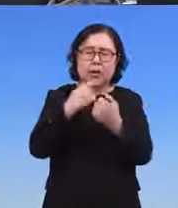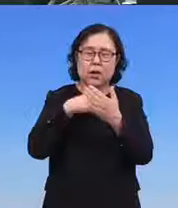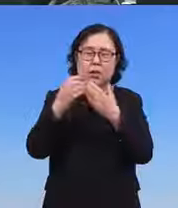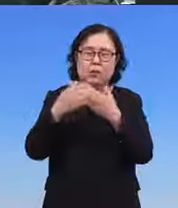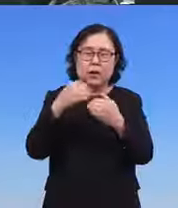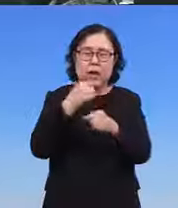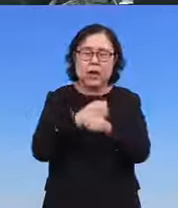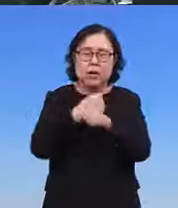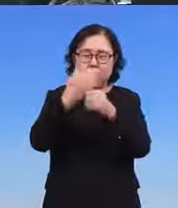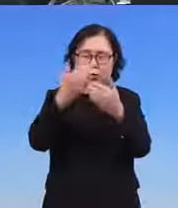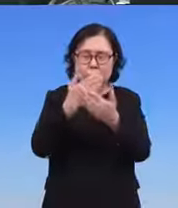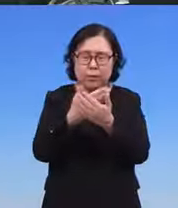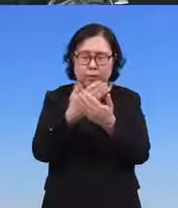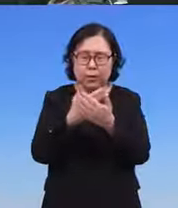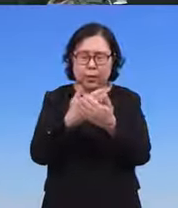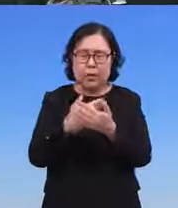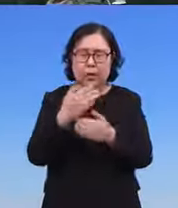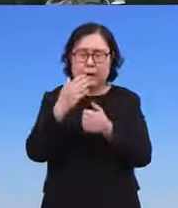주시옵소서. 하나님